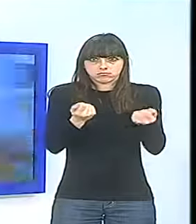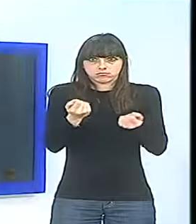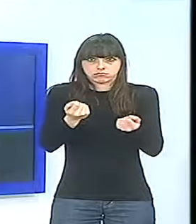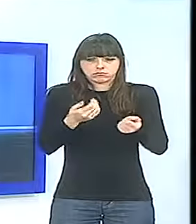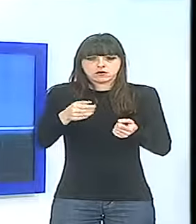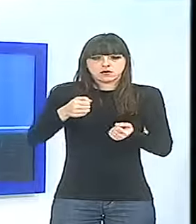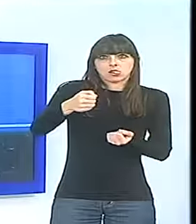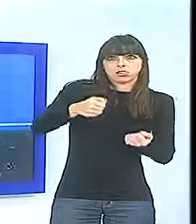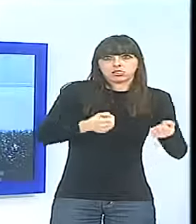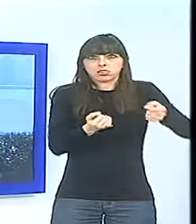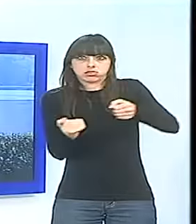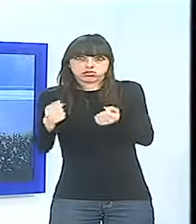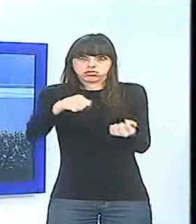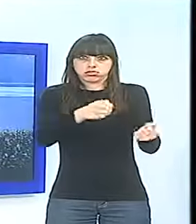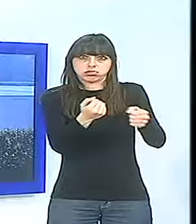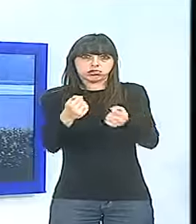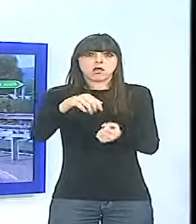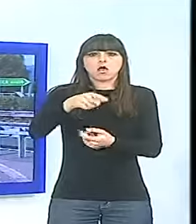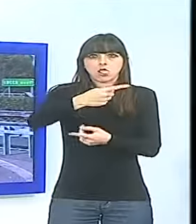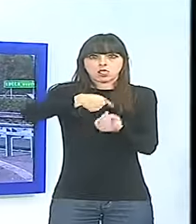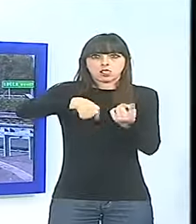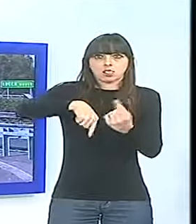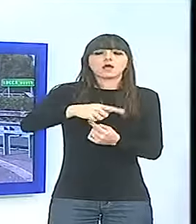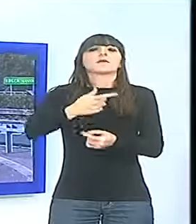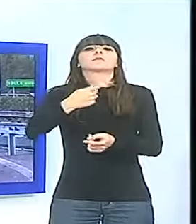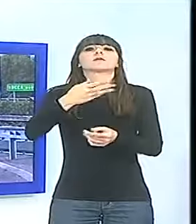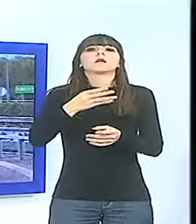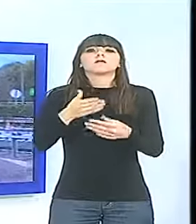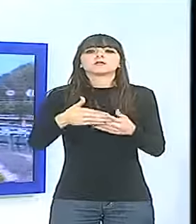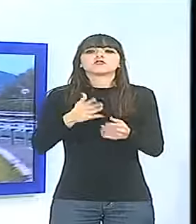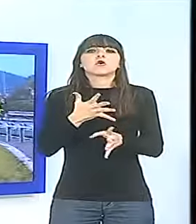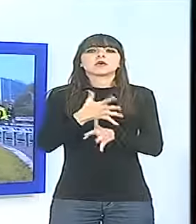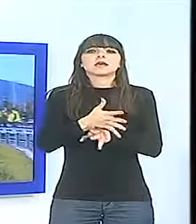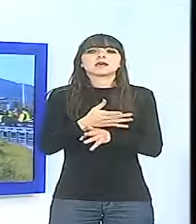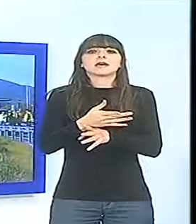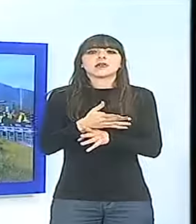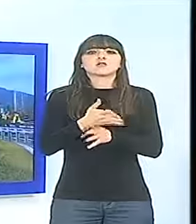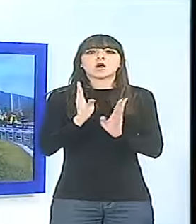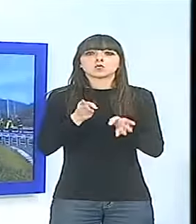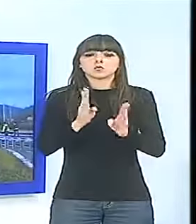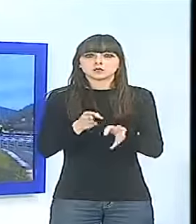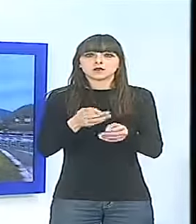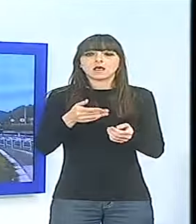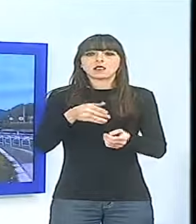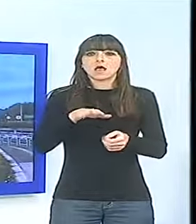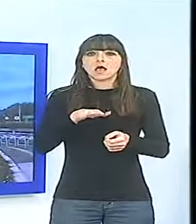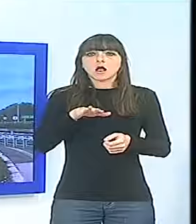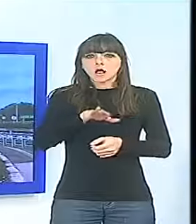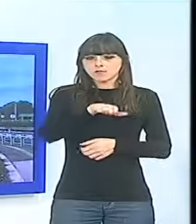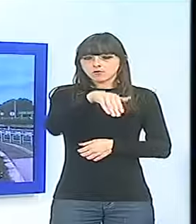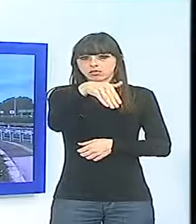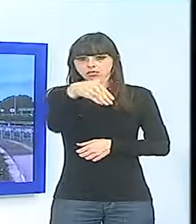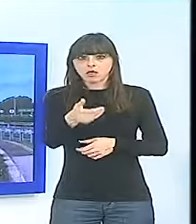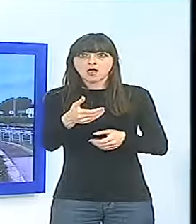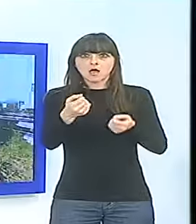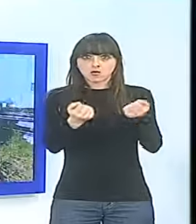del mezzo mentre percorreva lo svincolo a pochi metri dall'ingresso in autostrada ed il camion si è ribaltato. La cabina di guida è